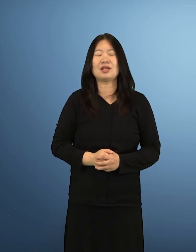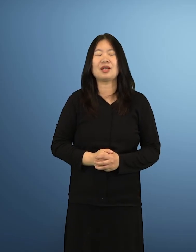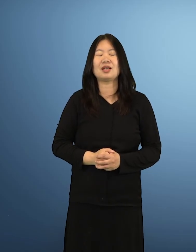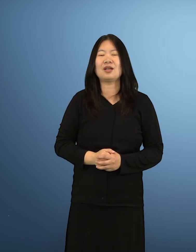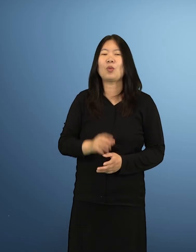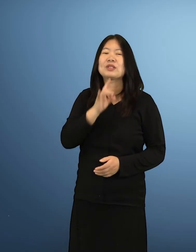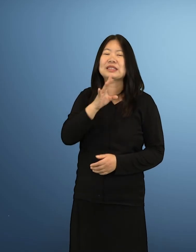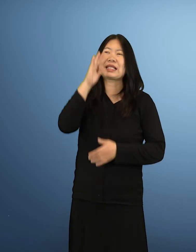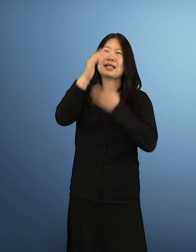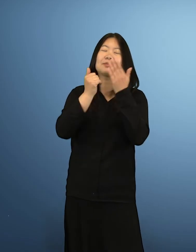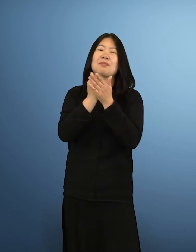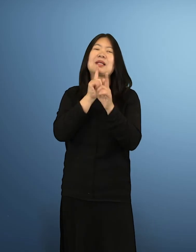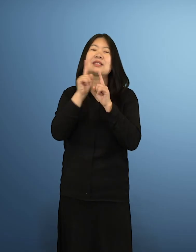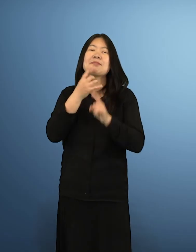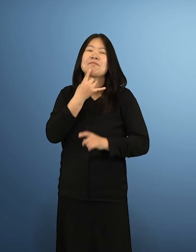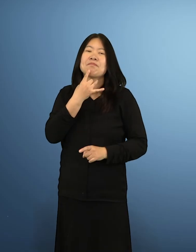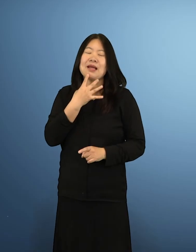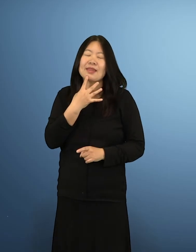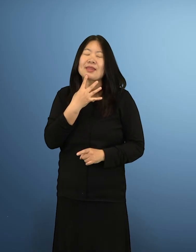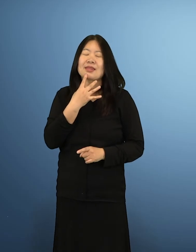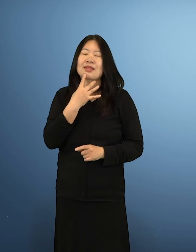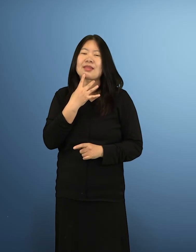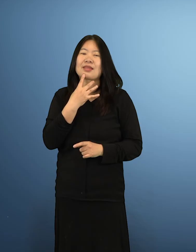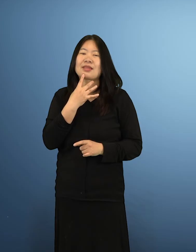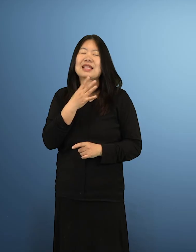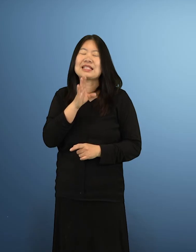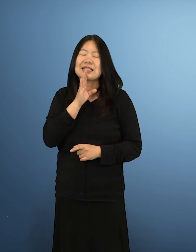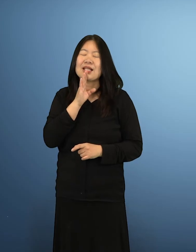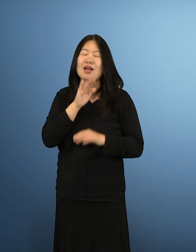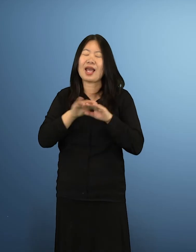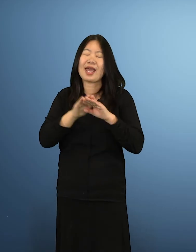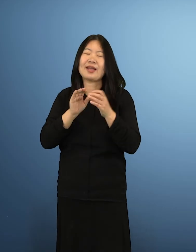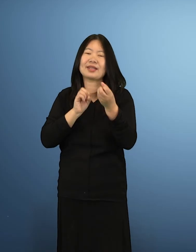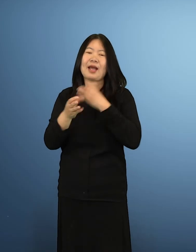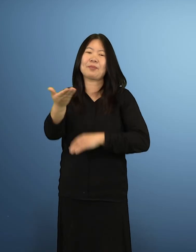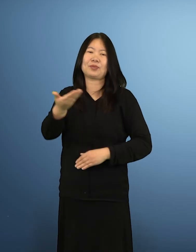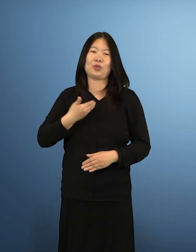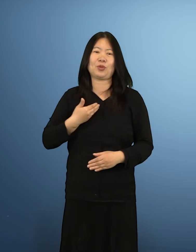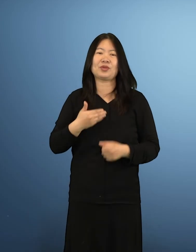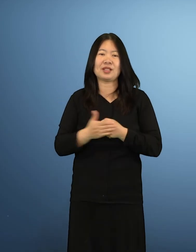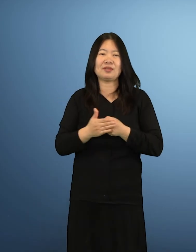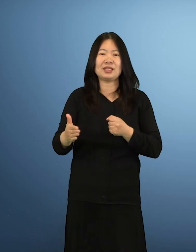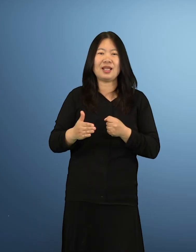하나님의 말씀이 오늘 이 시대에 우리에게 뭘 설명하고